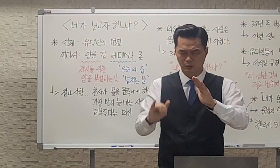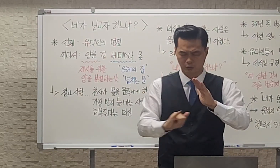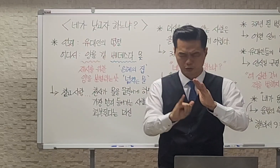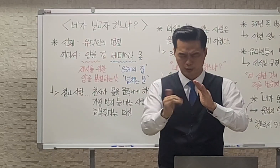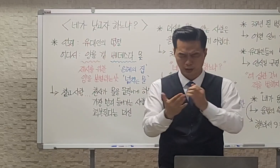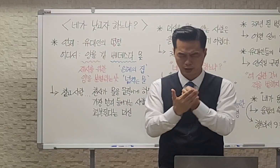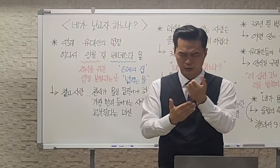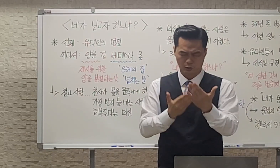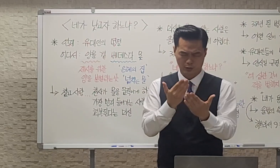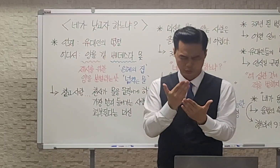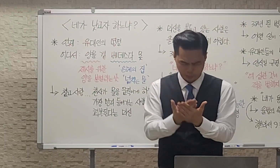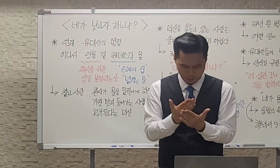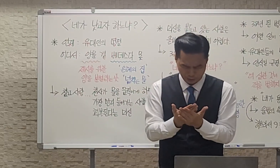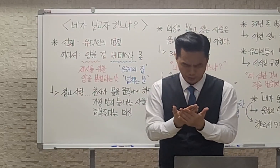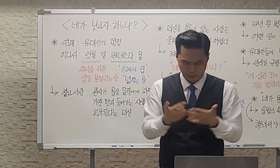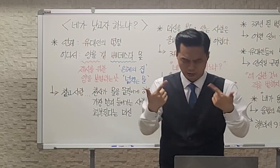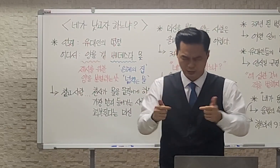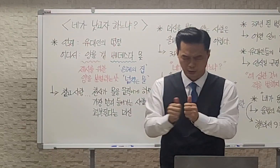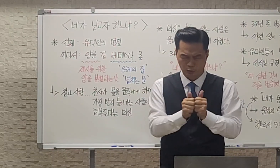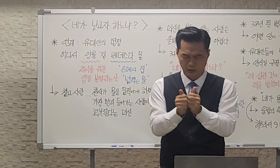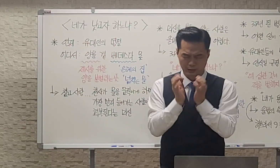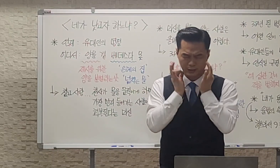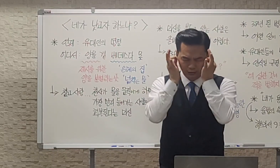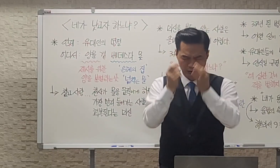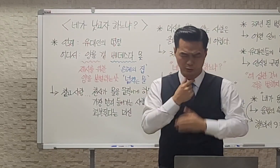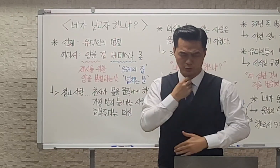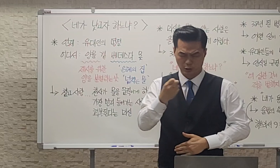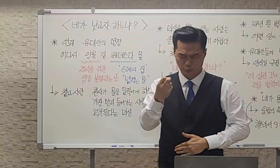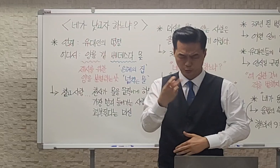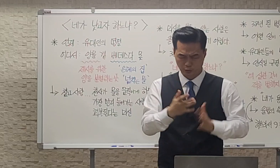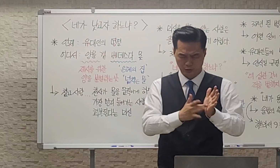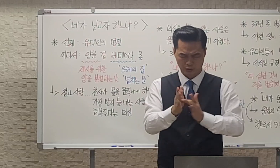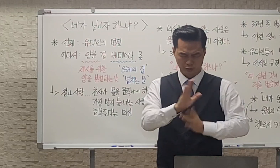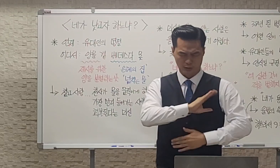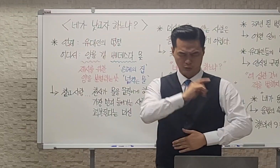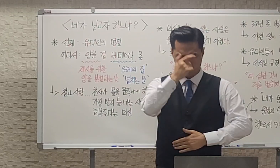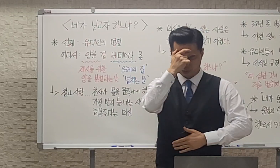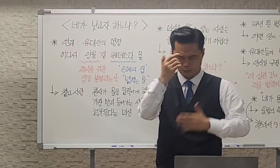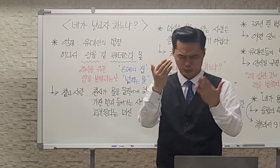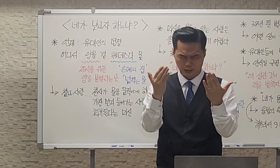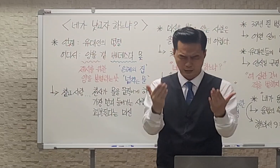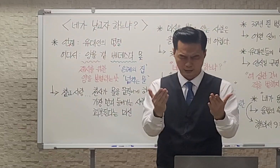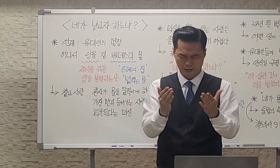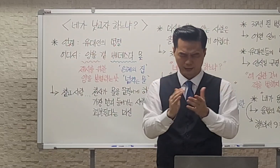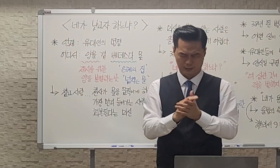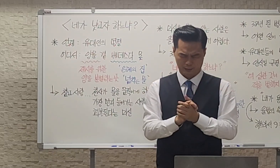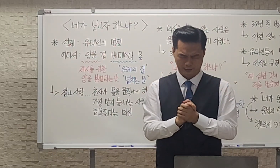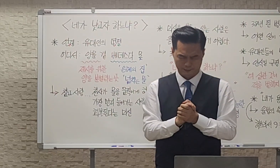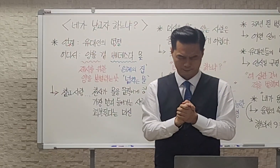가족들 되게 도와주옵소서. 늘 동행하시길 간절히 소원하옵고 예수님의 이름으로 기도드립니다. 아멘.